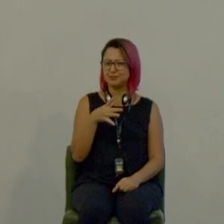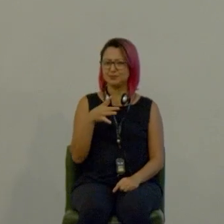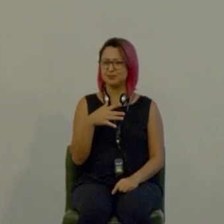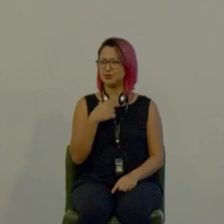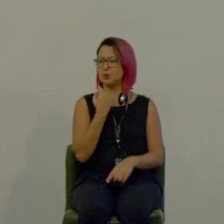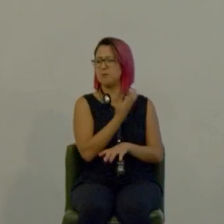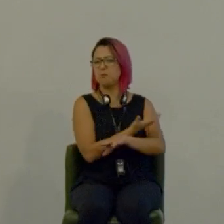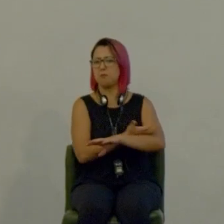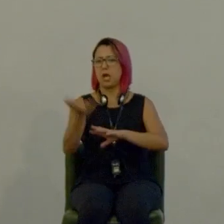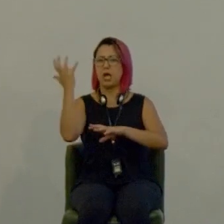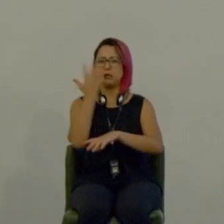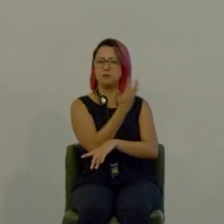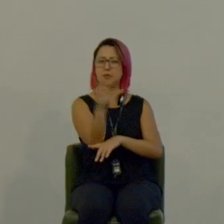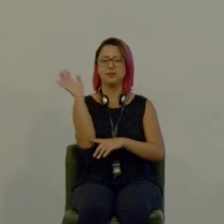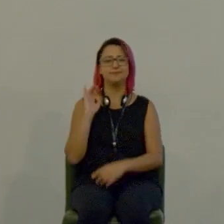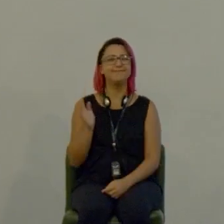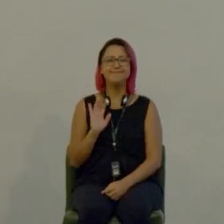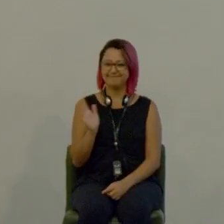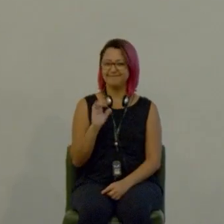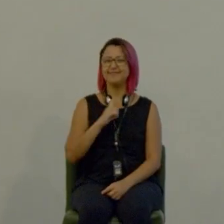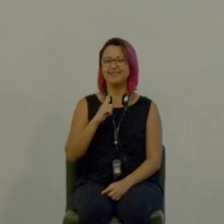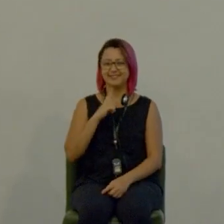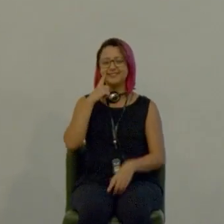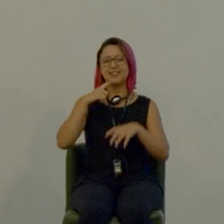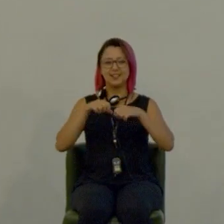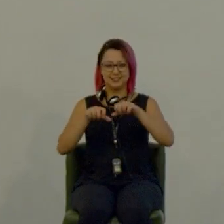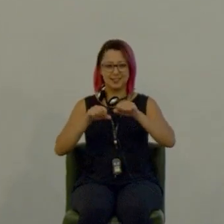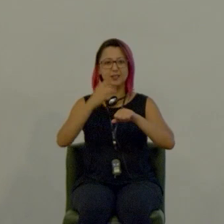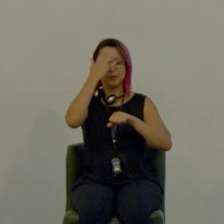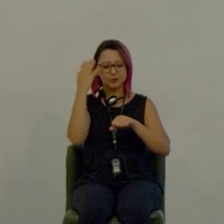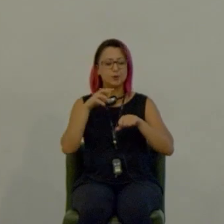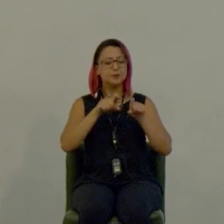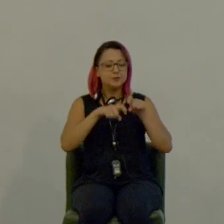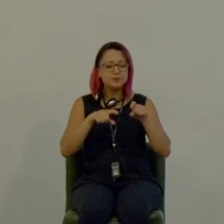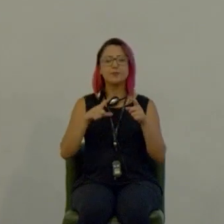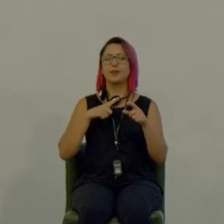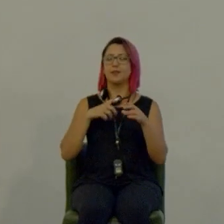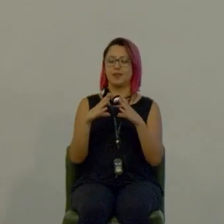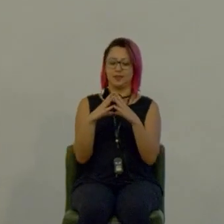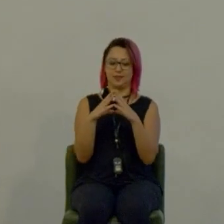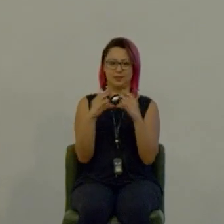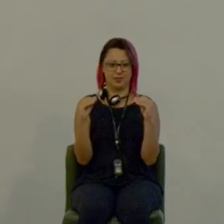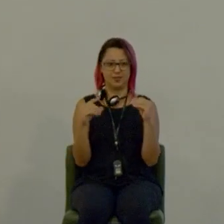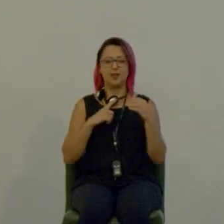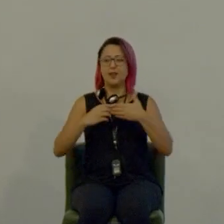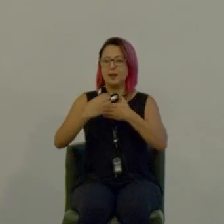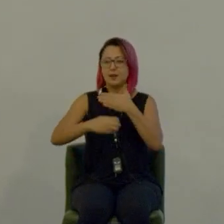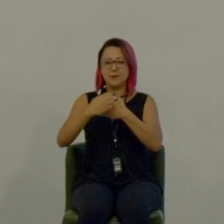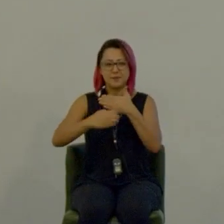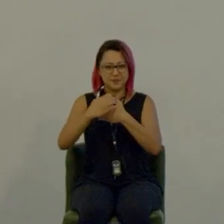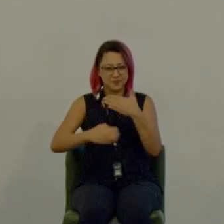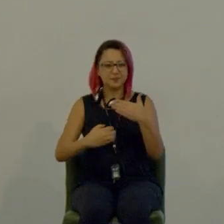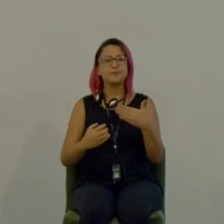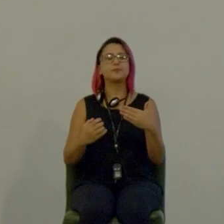né? Que tem o mato está crescendo, mas a gente tem açaí aqui na frente, tem mamão, tem pupunha, tem laranja, em cima